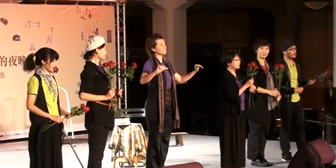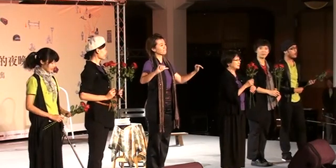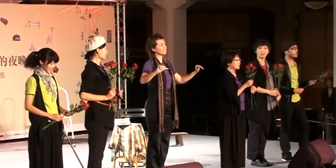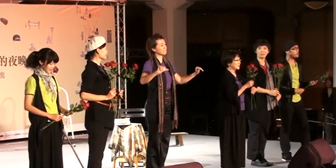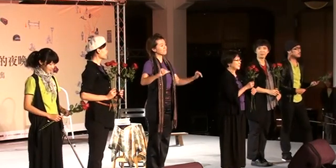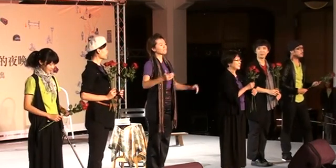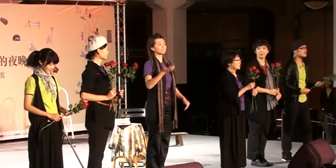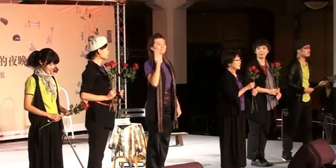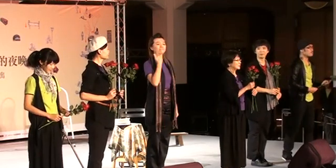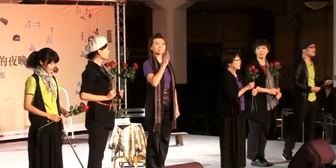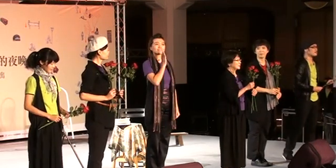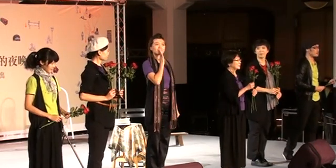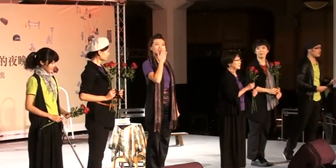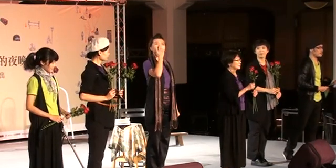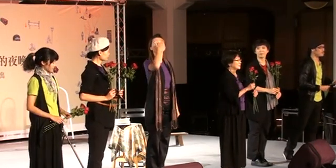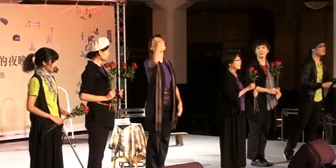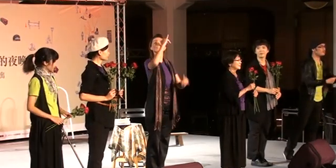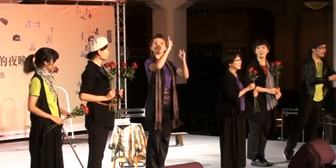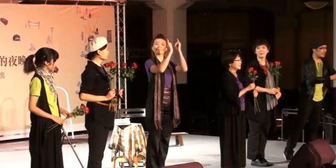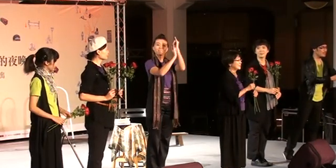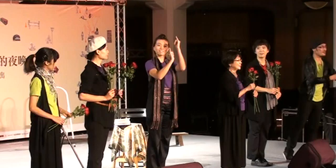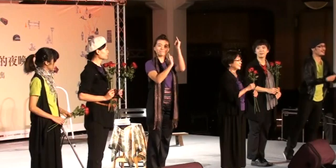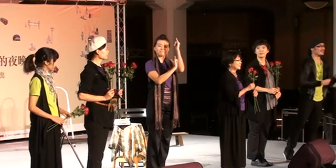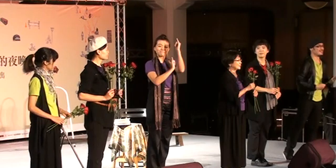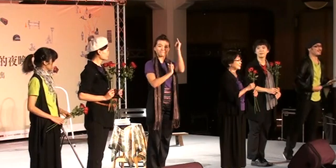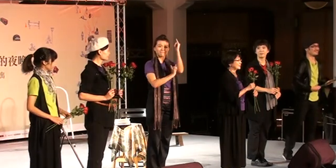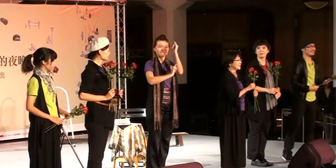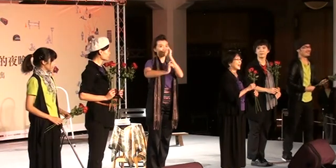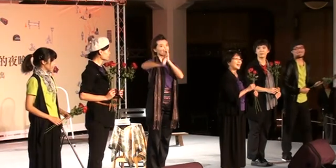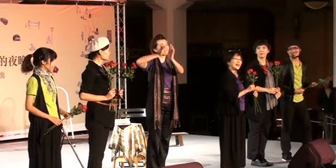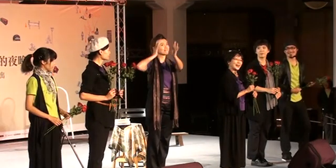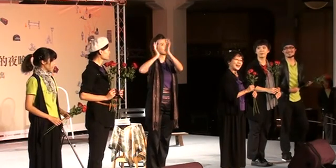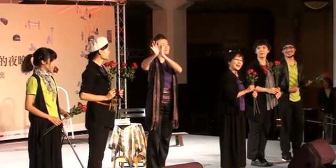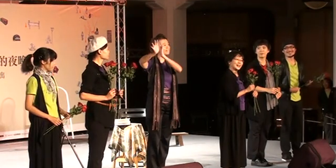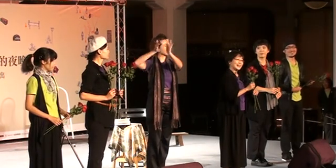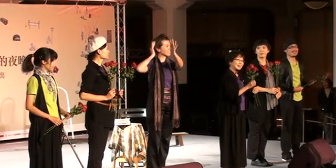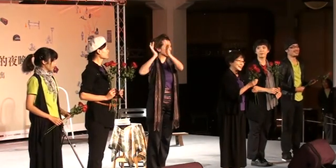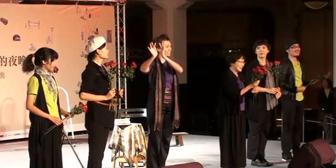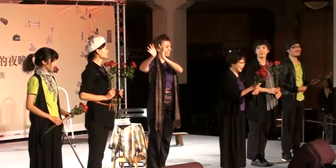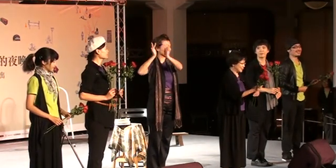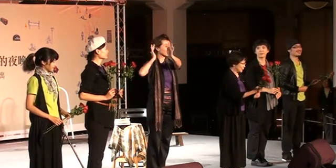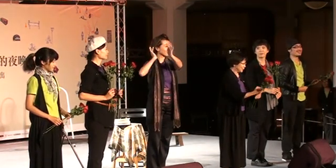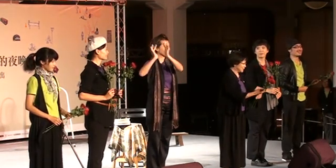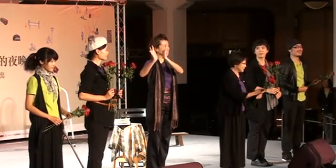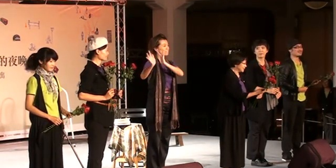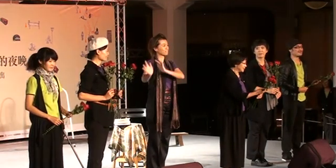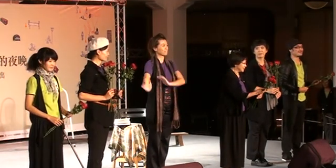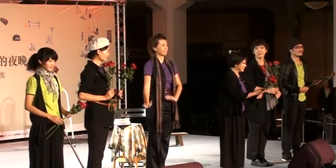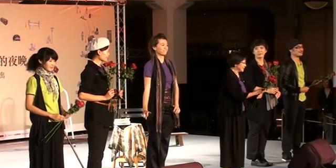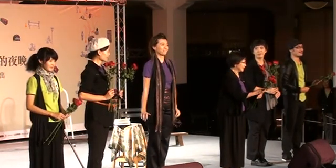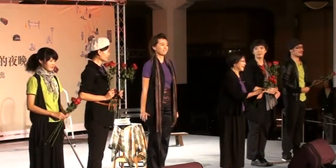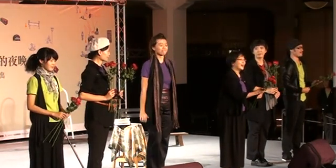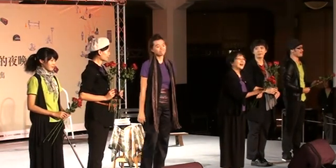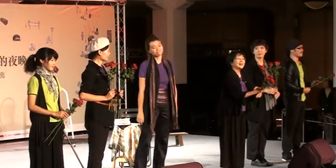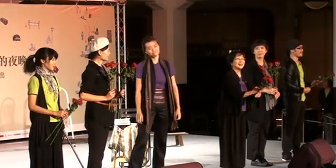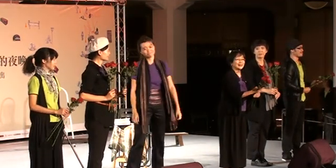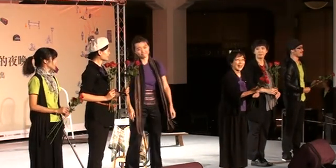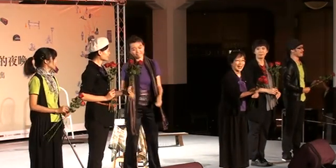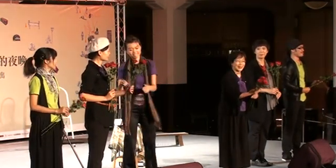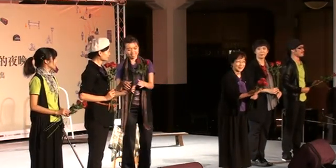化为 灰烬，也是玫瑰的灰烬。 献给所有的诗人和爱诗